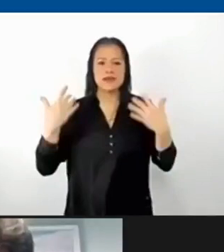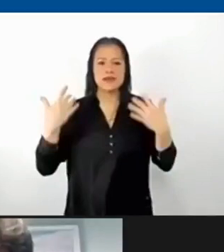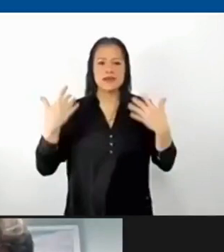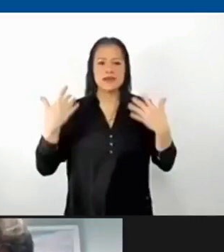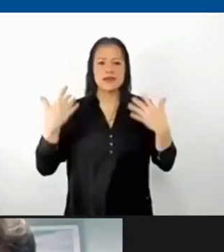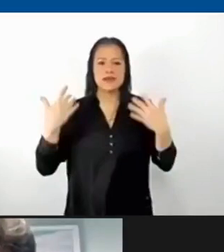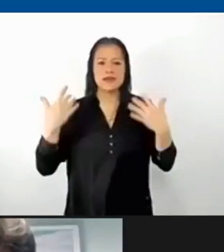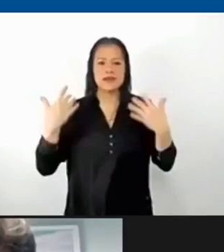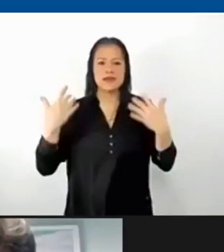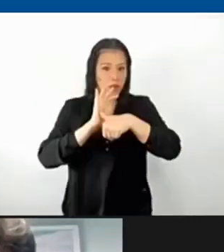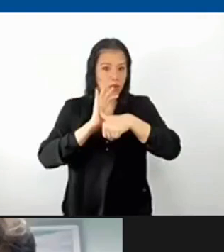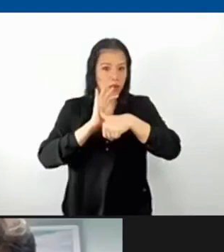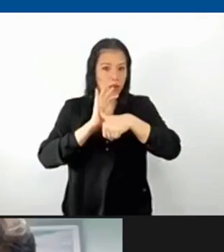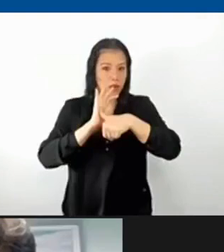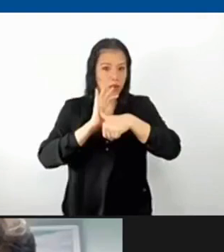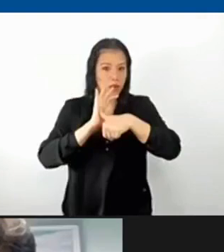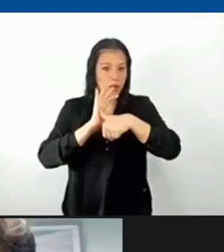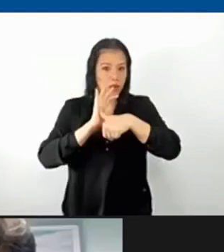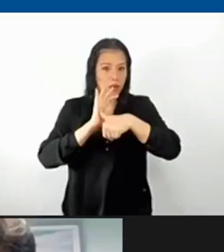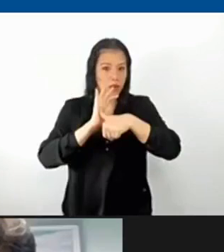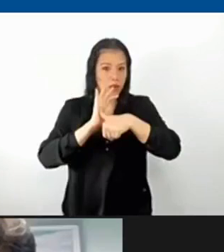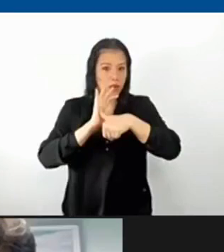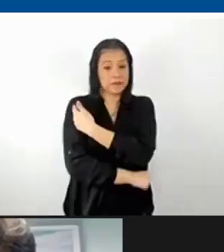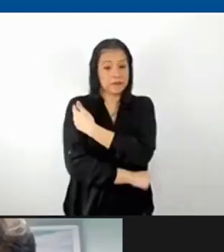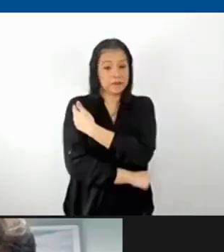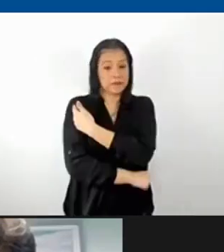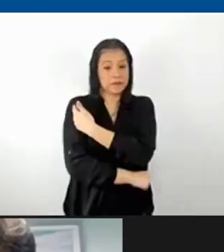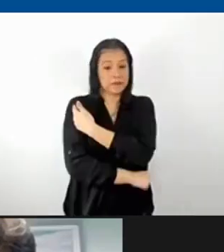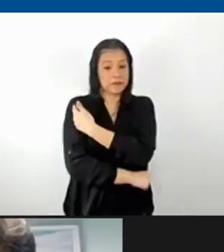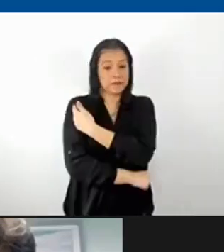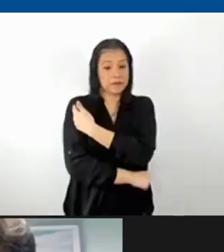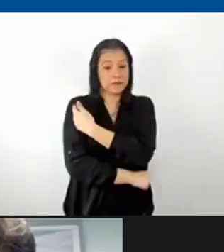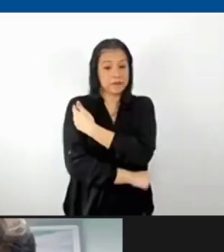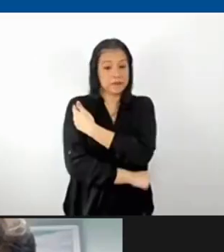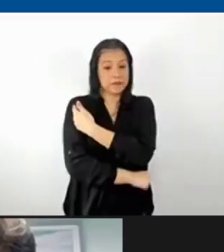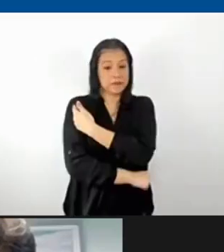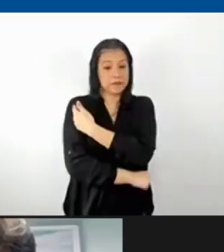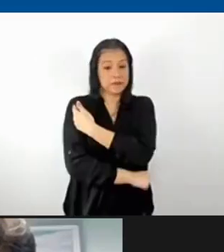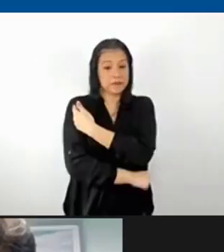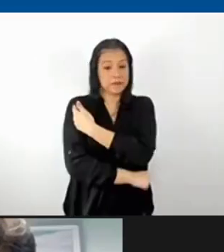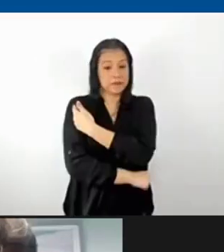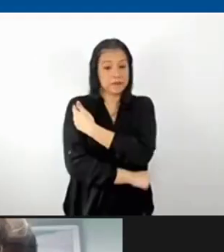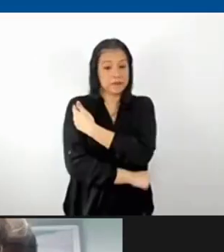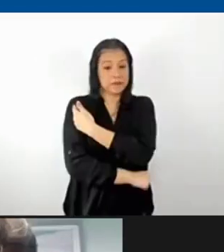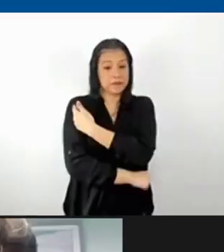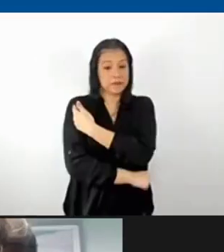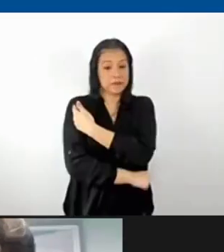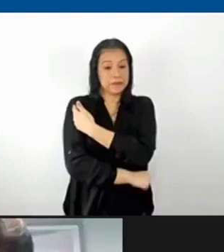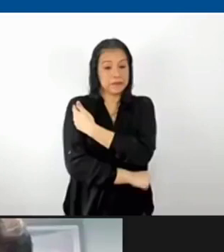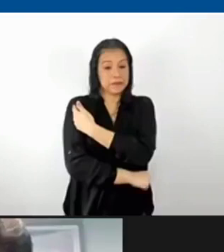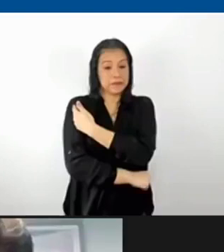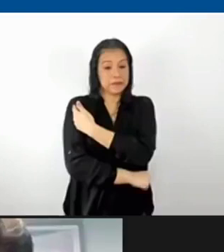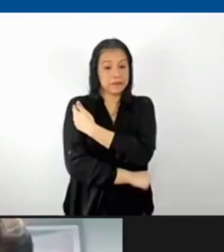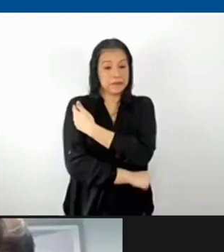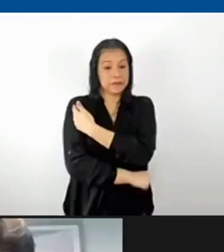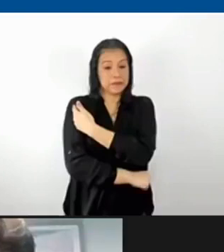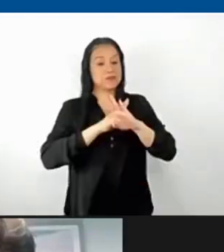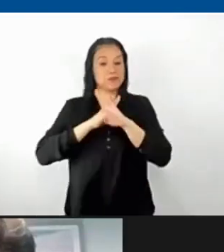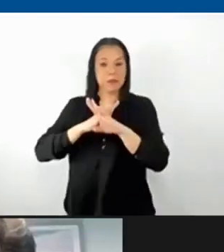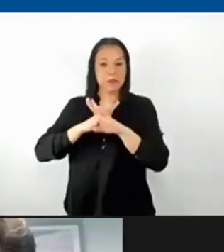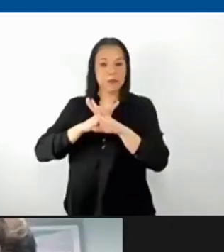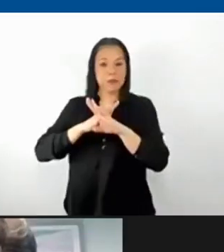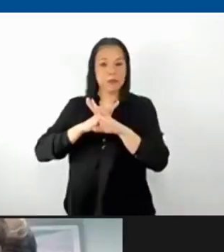luego recordemos que la vacuna, la primera dosis, cuando se pone, tarda 2 semanas en provocar defensas. O sea, no es que al día siguiente de la